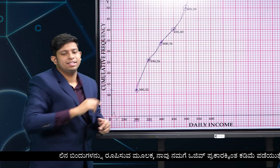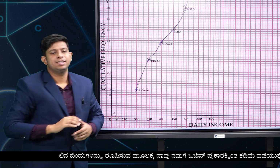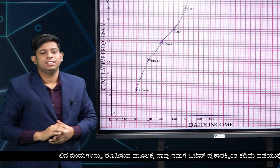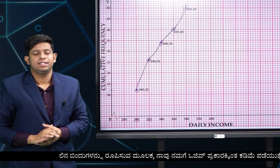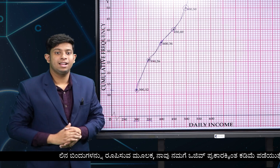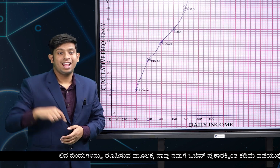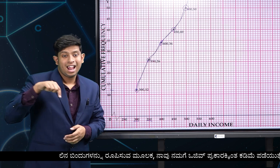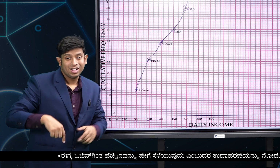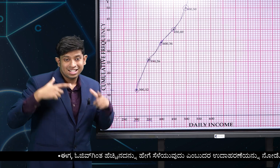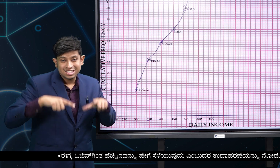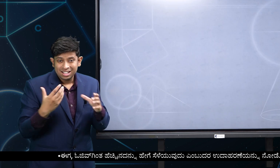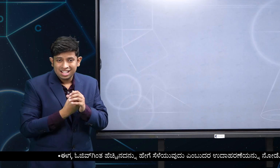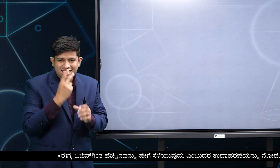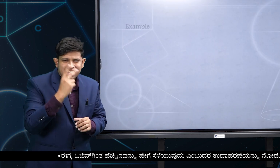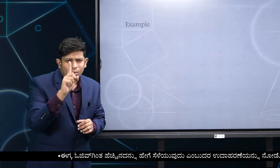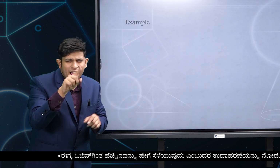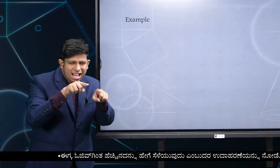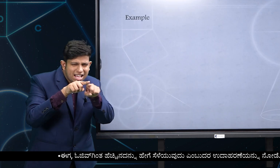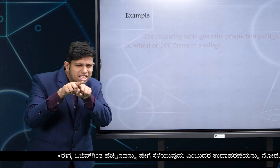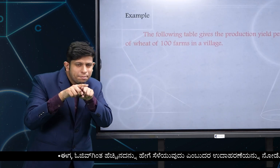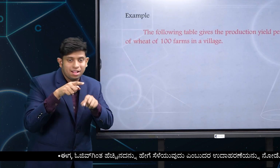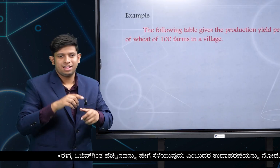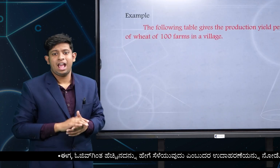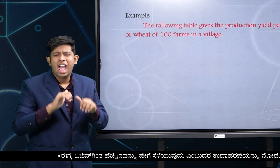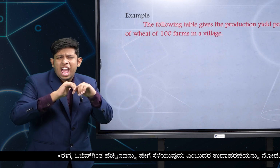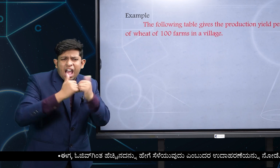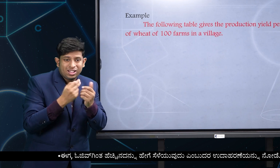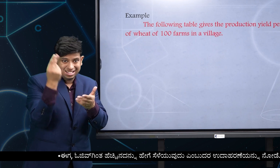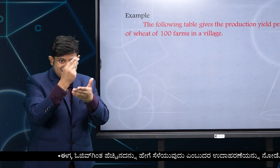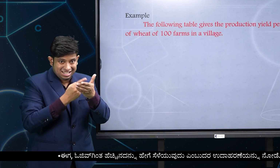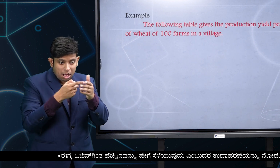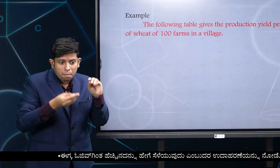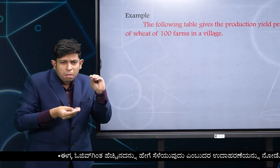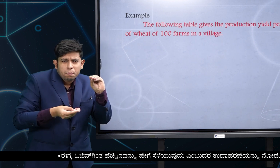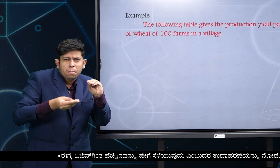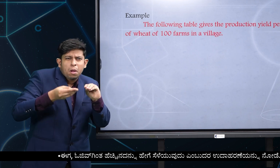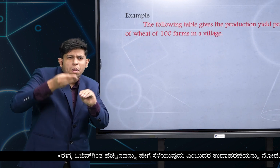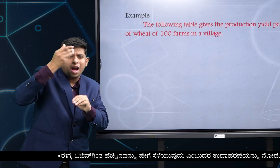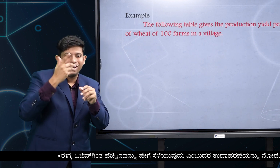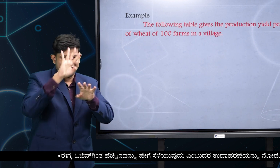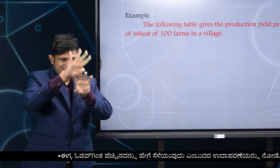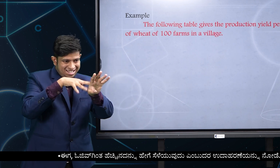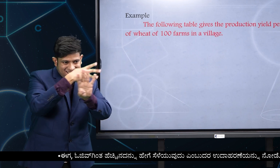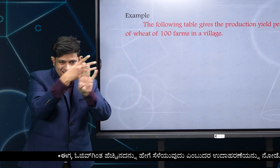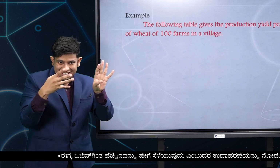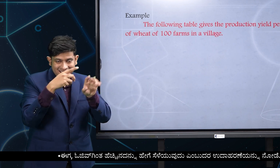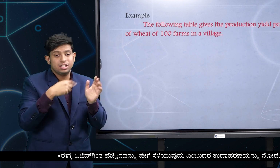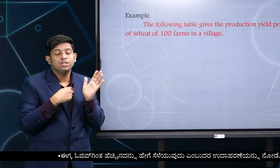ಪಡೆಯುತ್ತೇವೆ. ಈಗ ಓಜುವಿಗಿಂತ ಹೆಚ್ಚಿನದನ್ನು ಹೇಗೆ ಸೆಳೆಯುವುದು ಎಂಬುದರ ಉದಾಹರಣೆಯನ್ನು ನೋಡೋಣ.